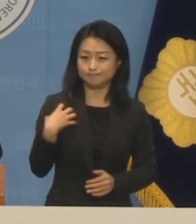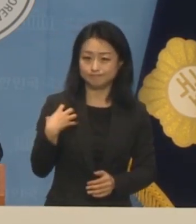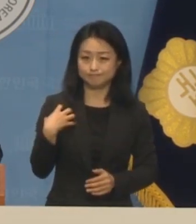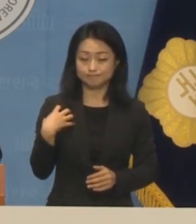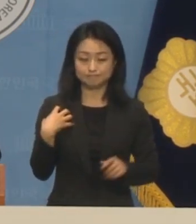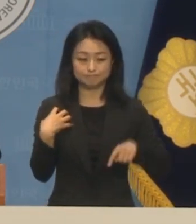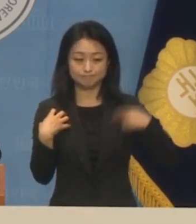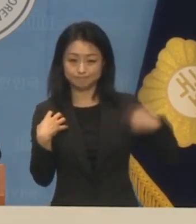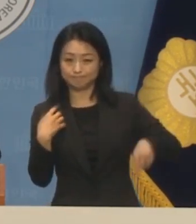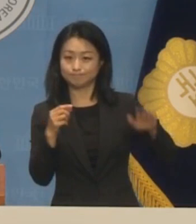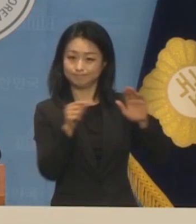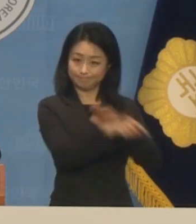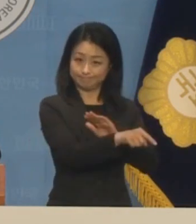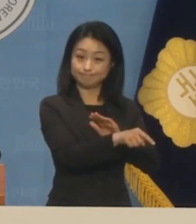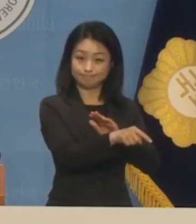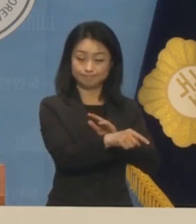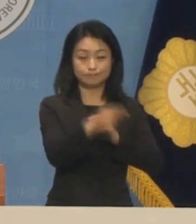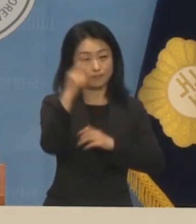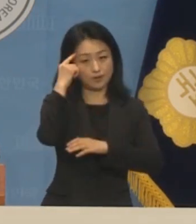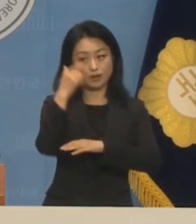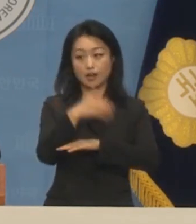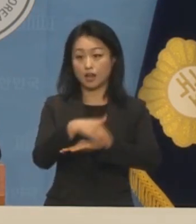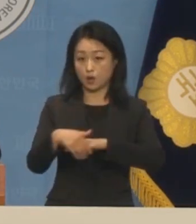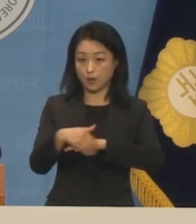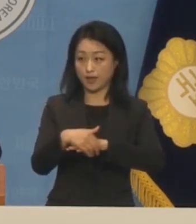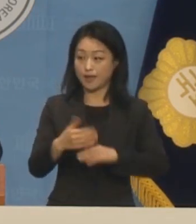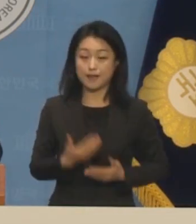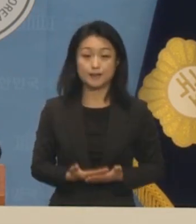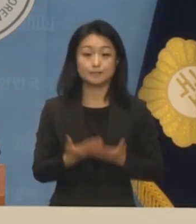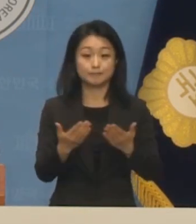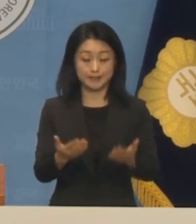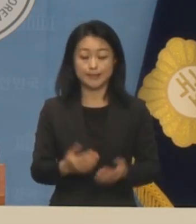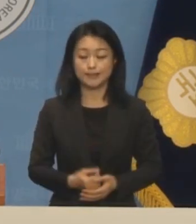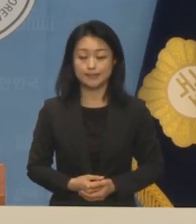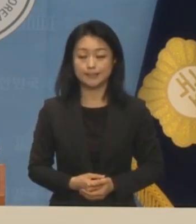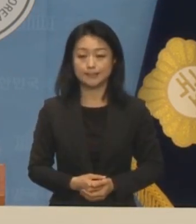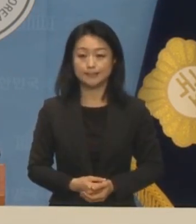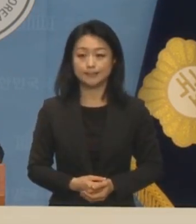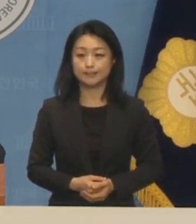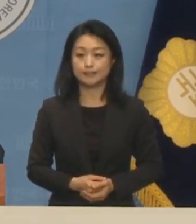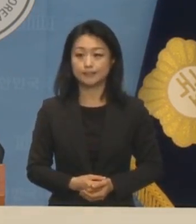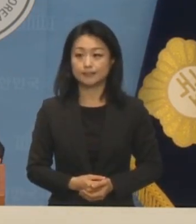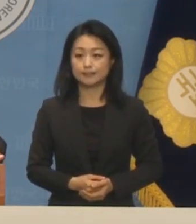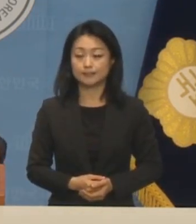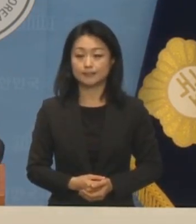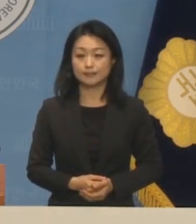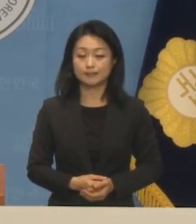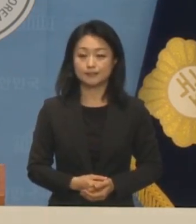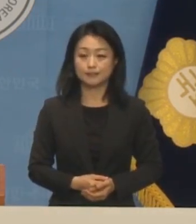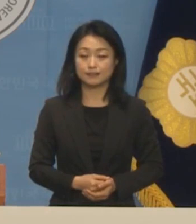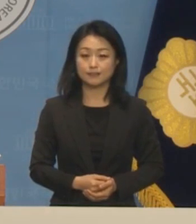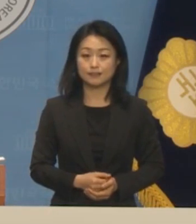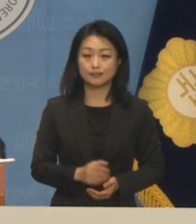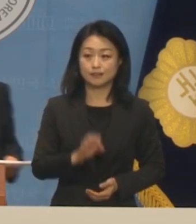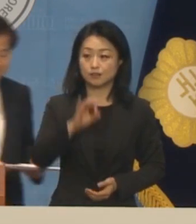인접 국가인 중국의 역할이 무엇보다 중요하기 때문입니다. 위성락 의원의 설명이